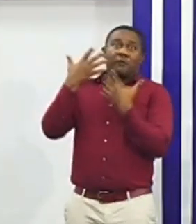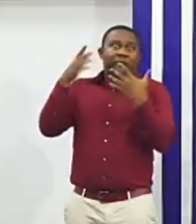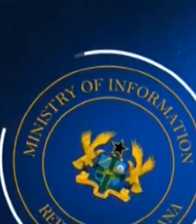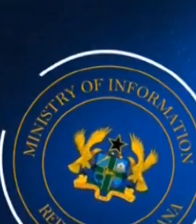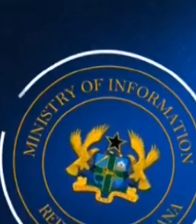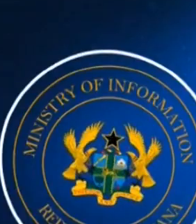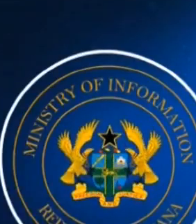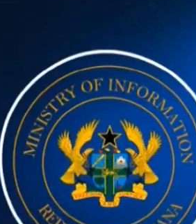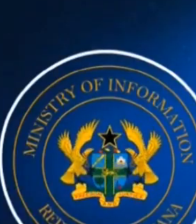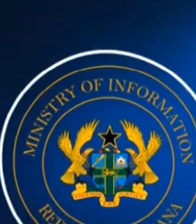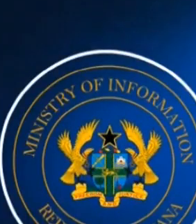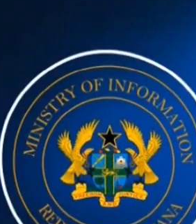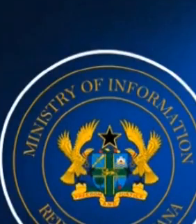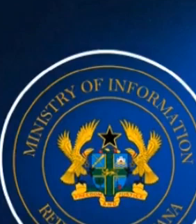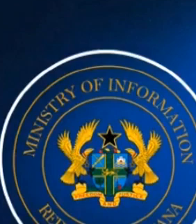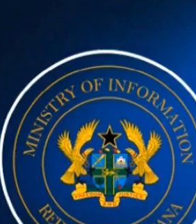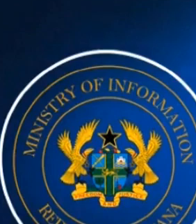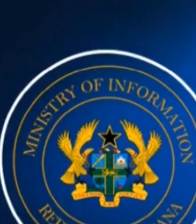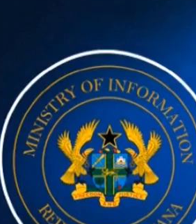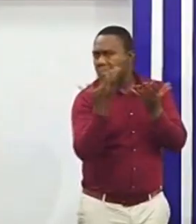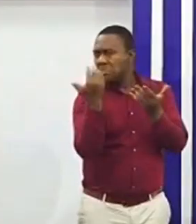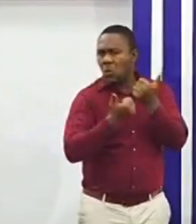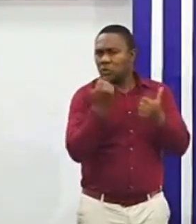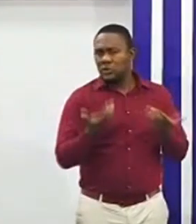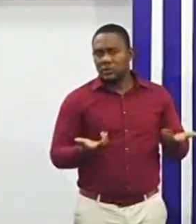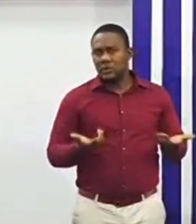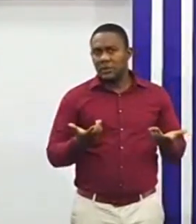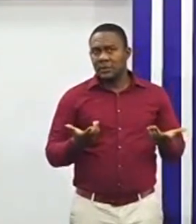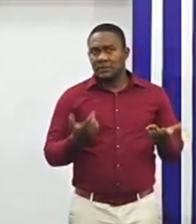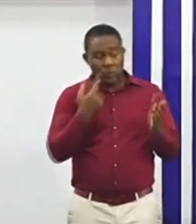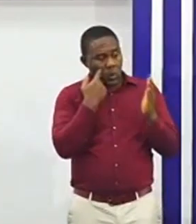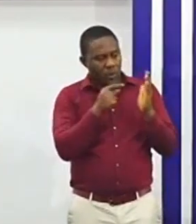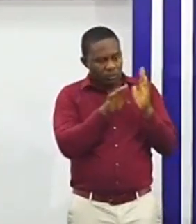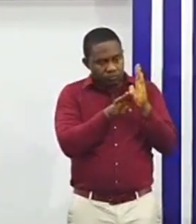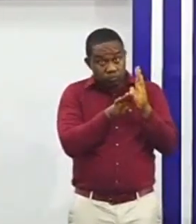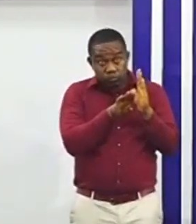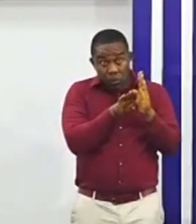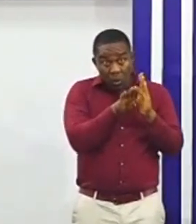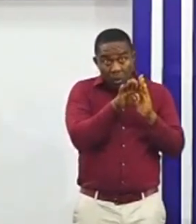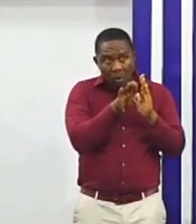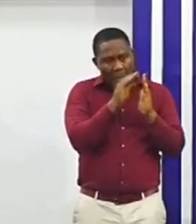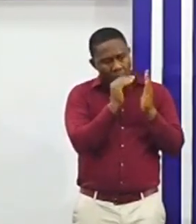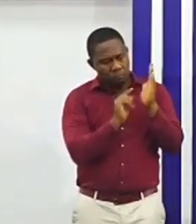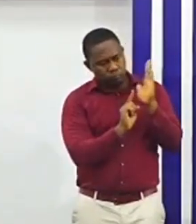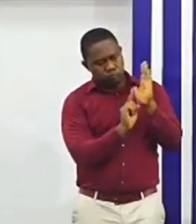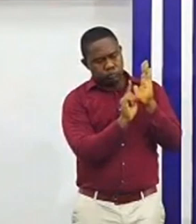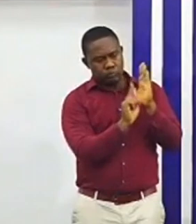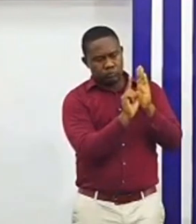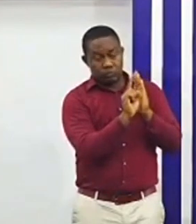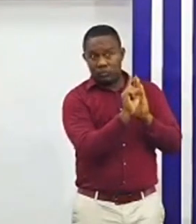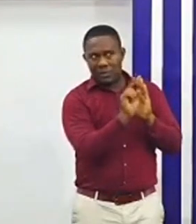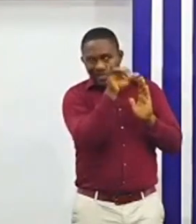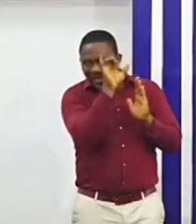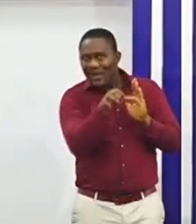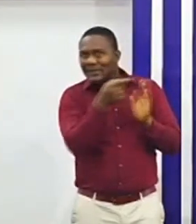Yɛ barika. A Dr. Patrick Abuagye na mani a yele a ba wuli ka te yi na a COVID-19 baaloŋ ŋa wahala poɔ.